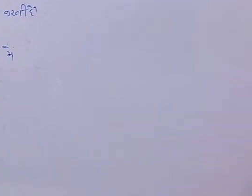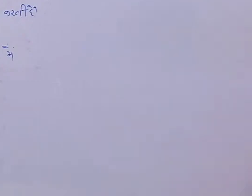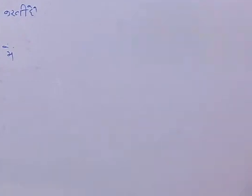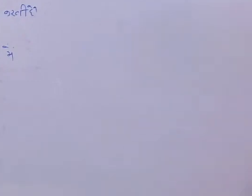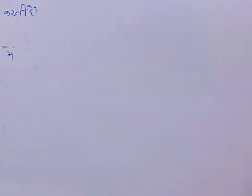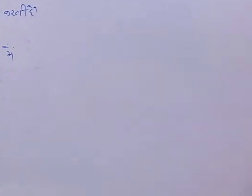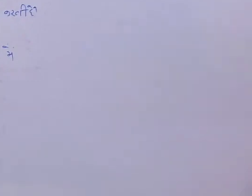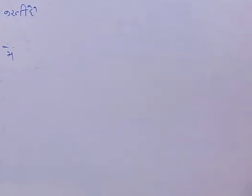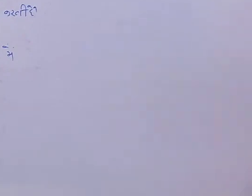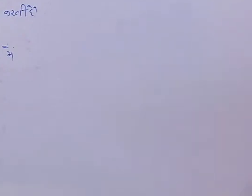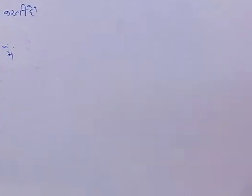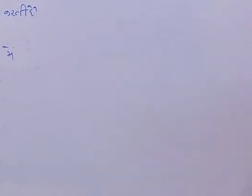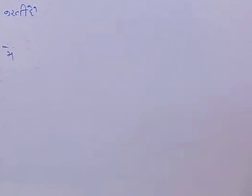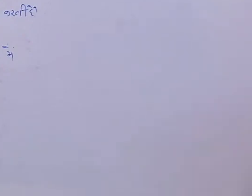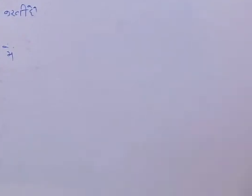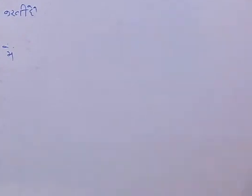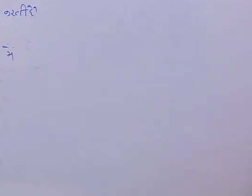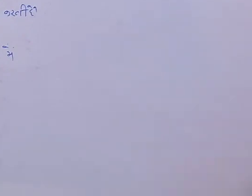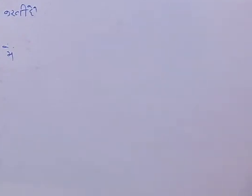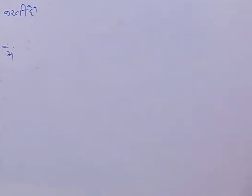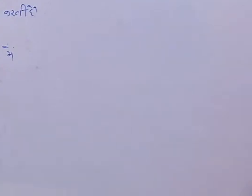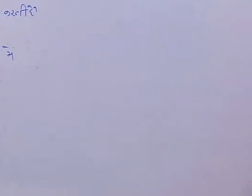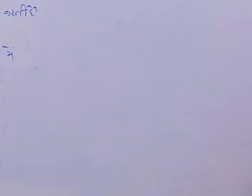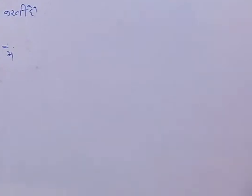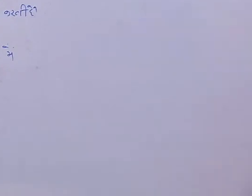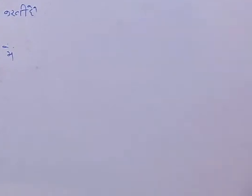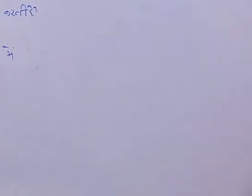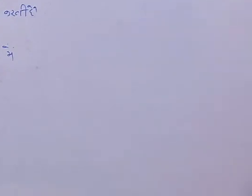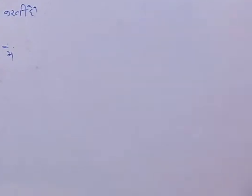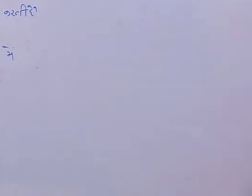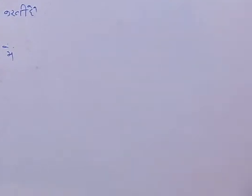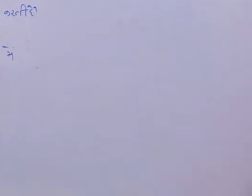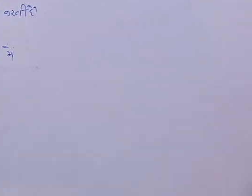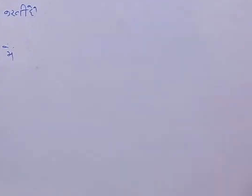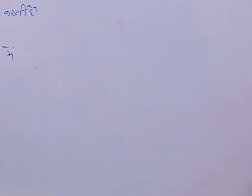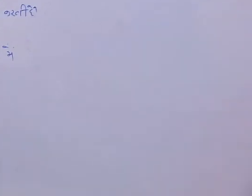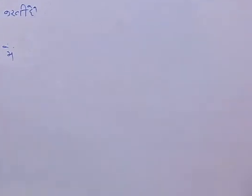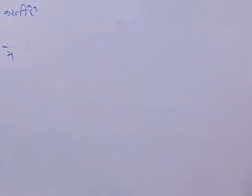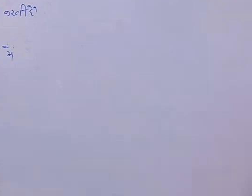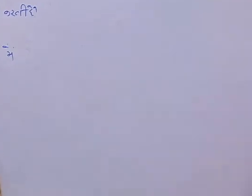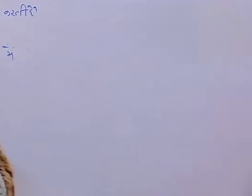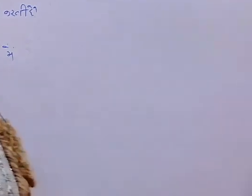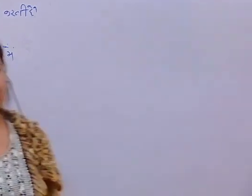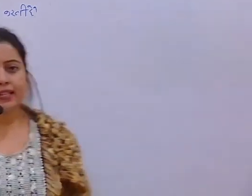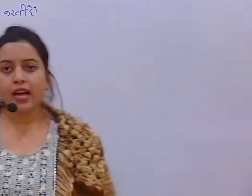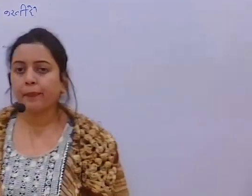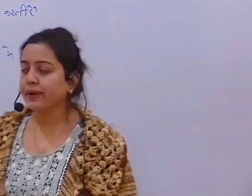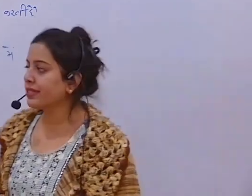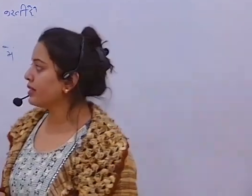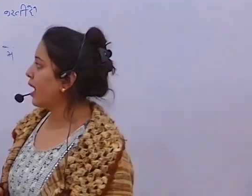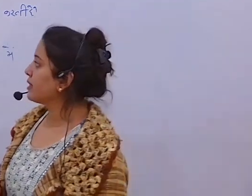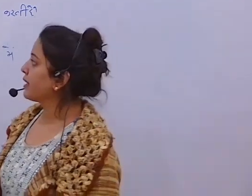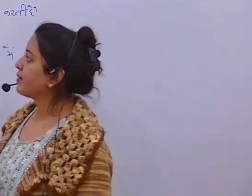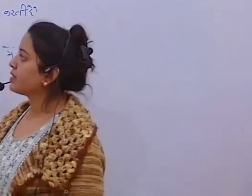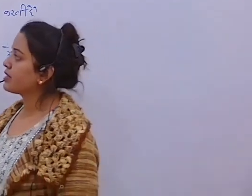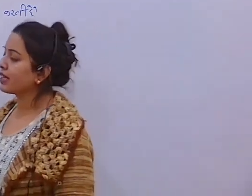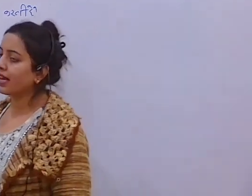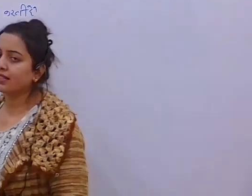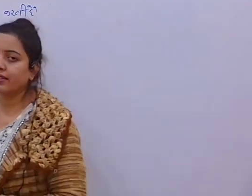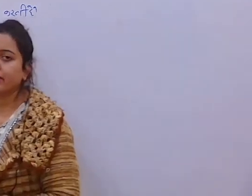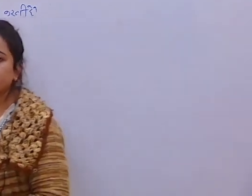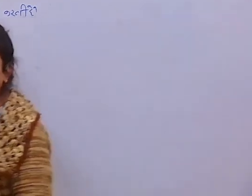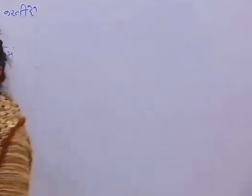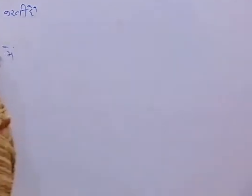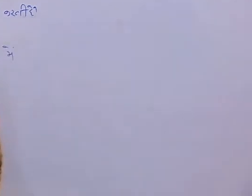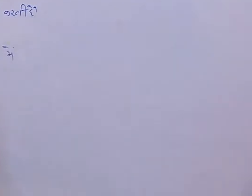ठीक है, ये था आपका तापी सिद्धांत, तीन पॉइंट है, ठीक। तो सबसे पहले तापी सिद्धांत की वजह से